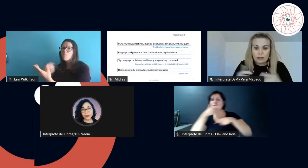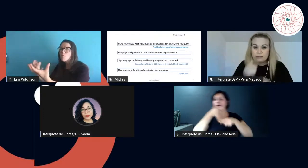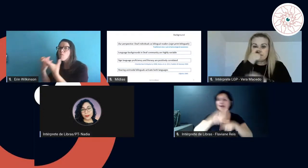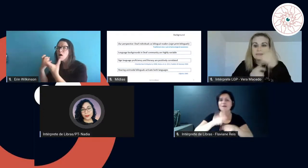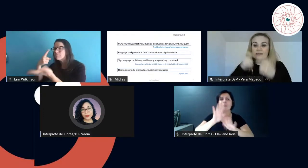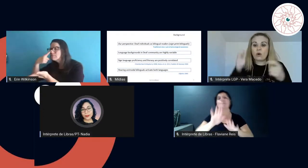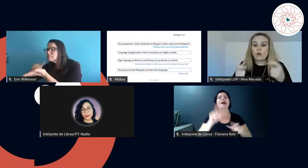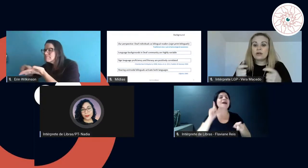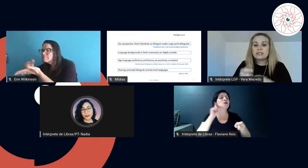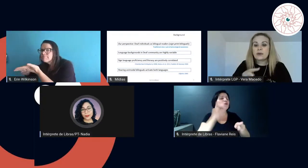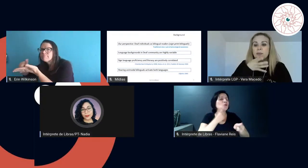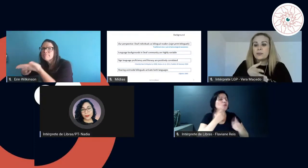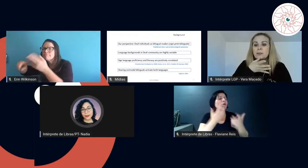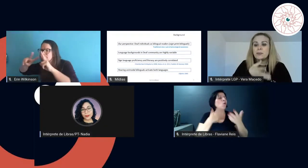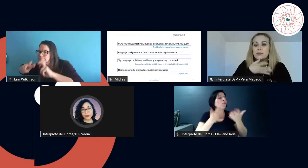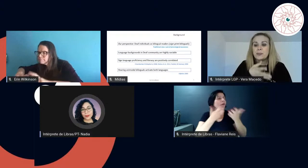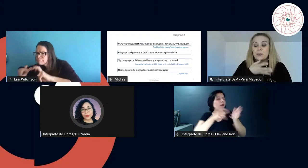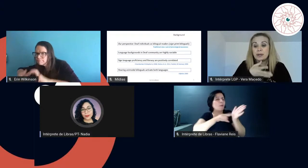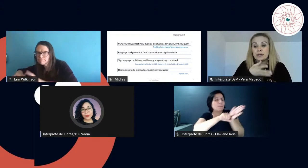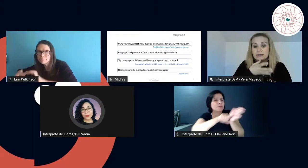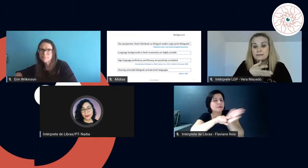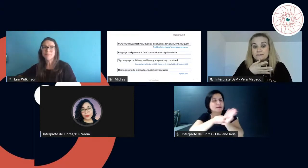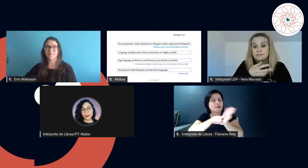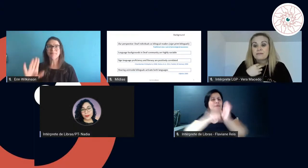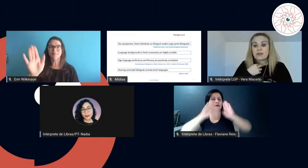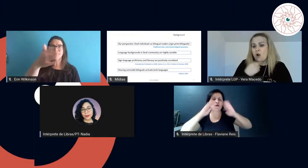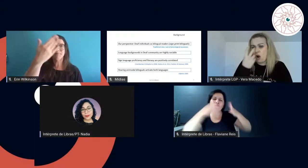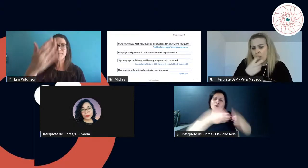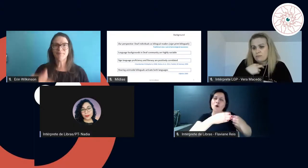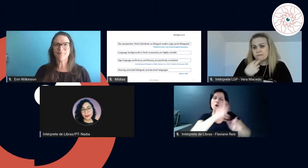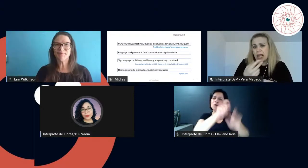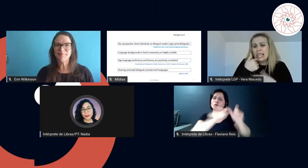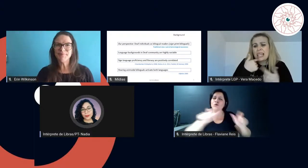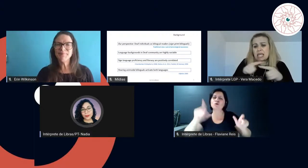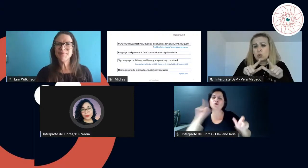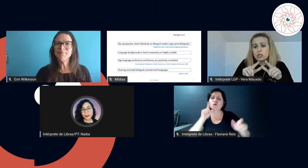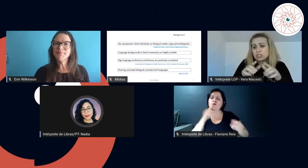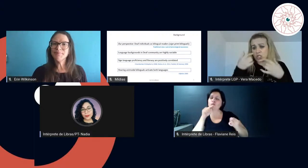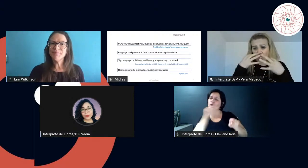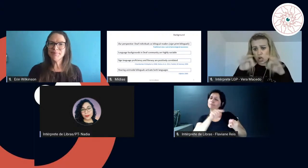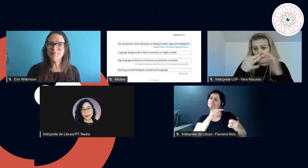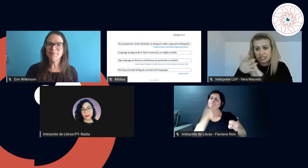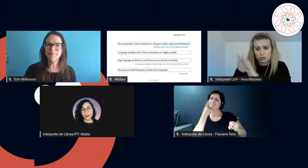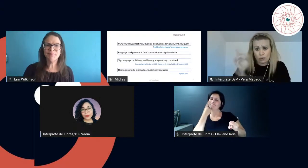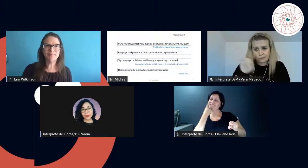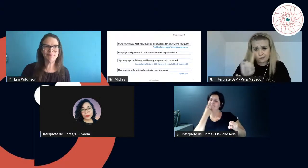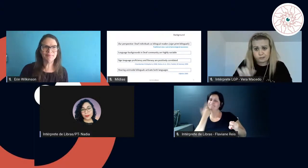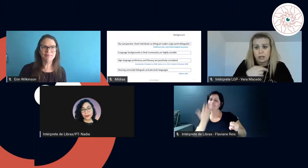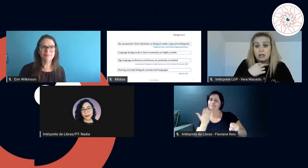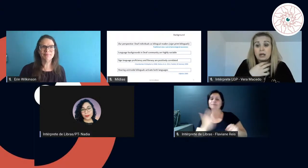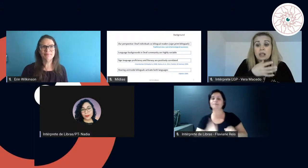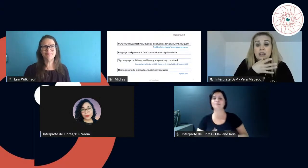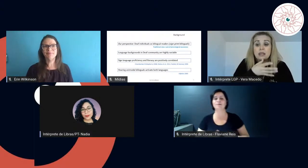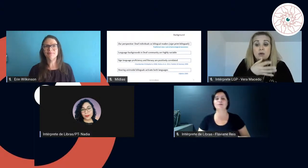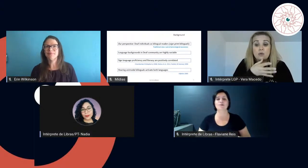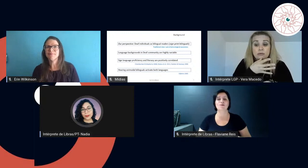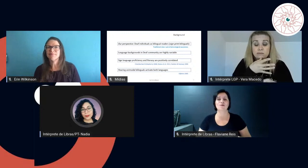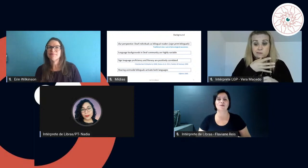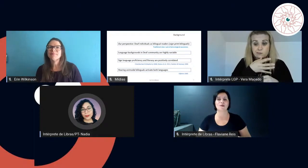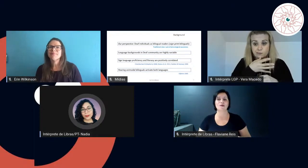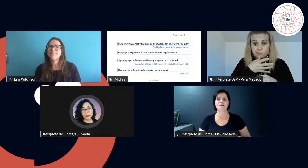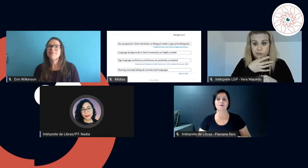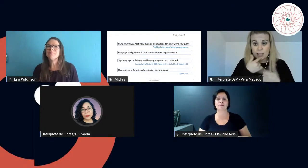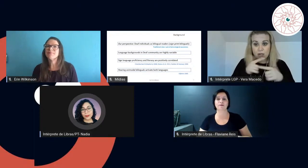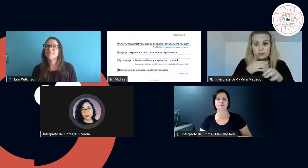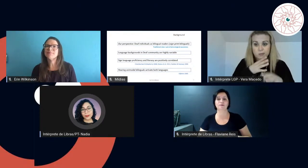pessoas falando em línguas eh vocais. as pesquisas